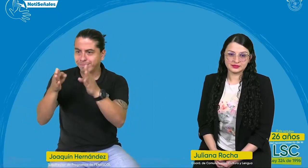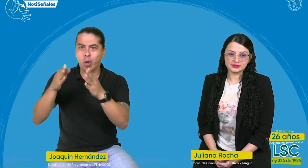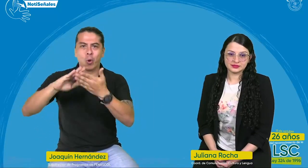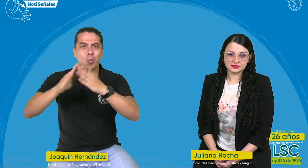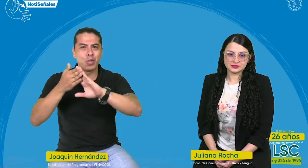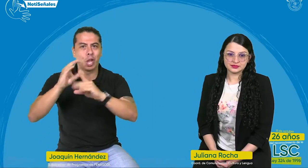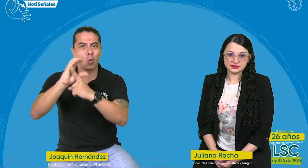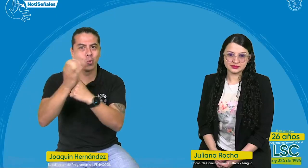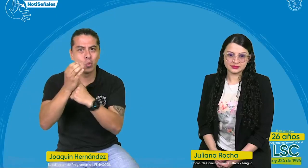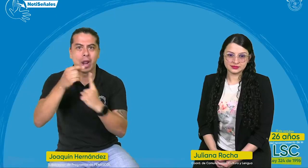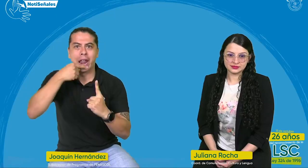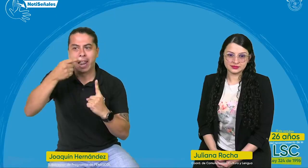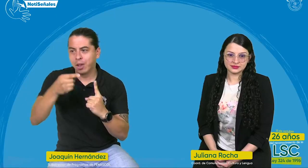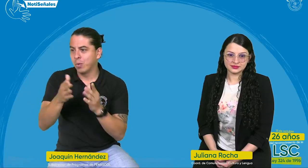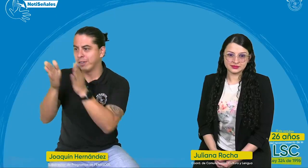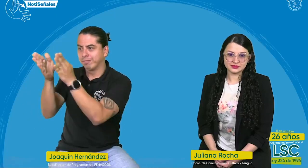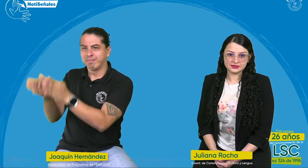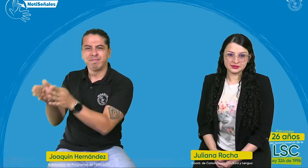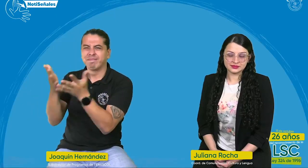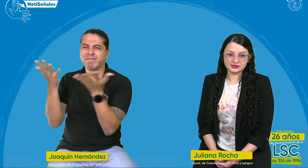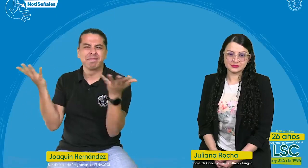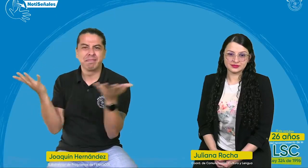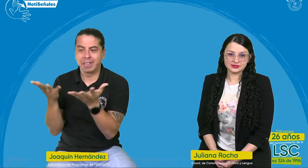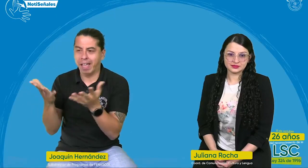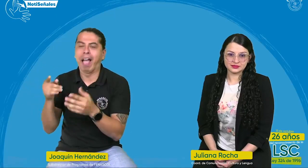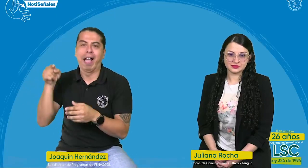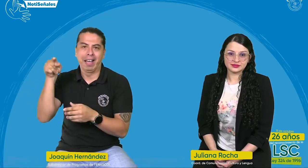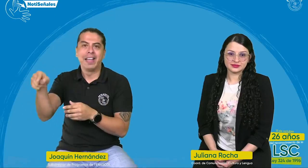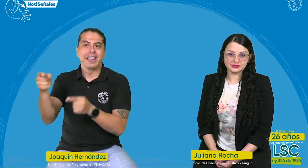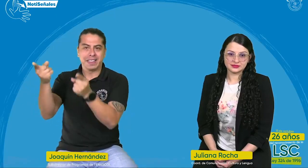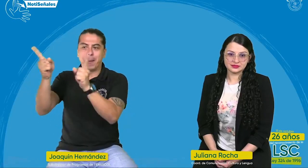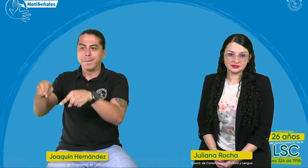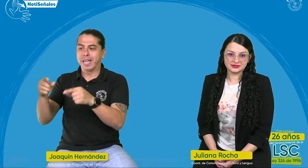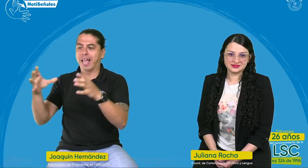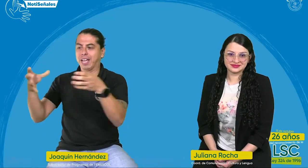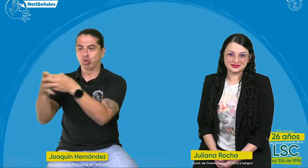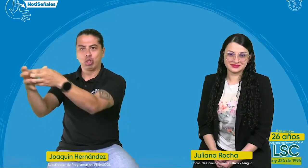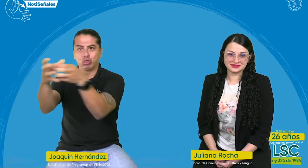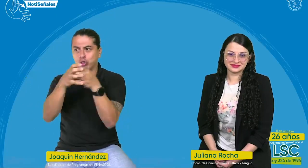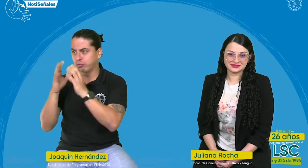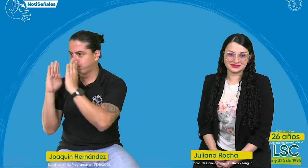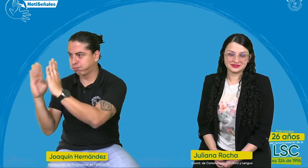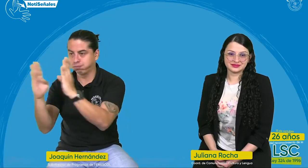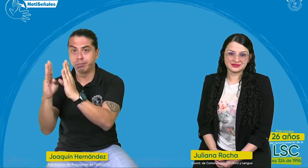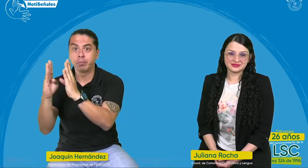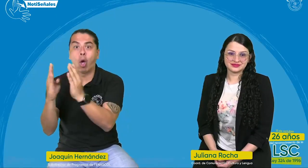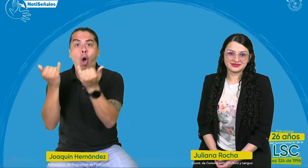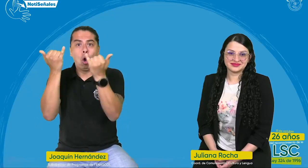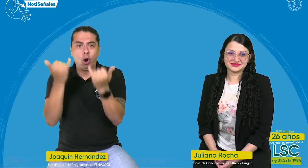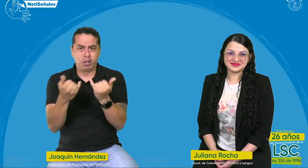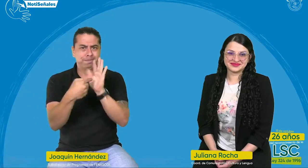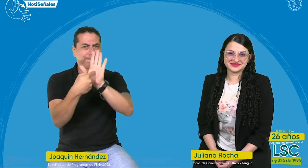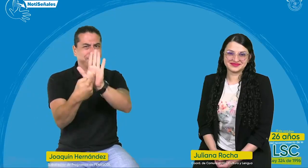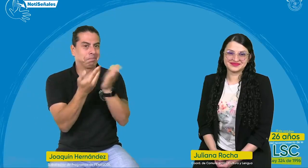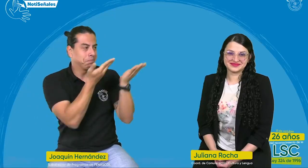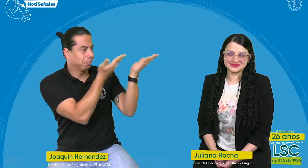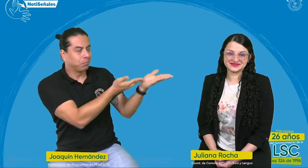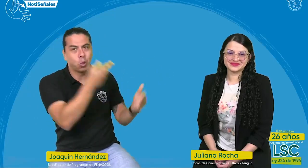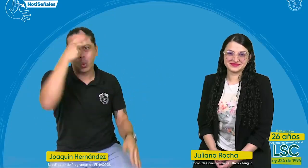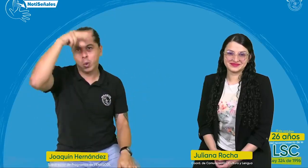mujeres juventud cultura lengua y también el tema que tiene que ver con el asociacionismo hoy